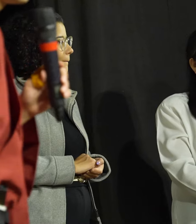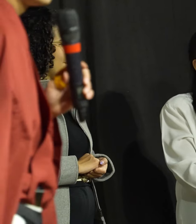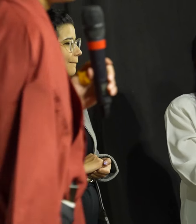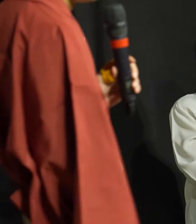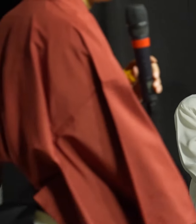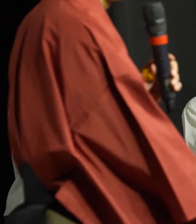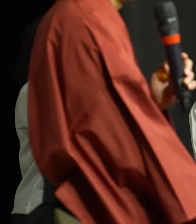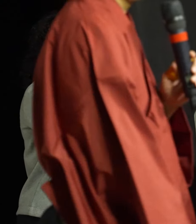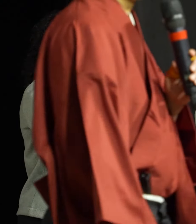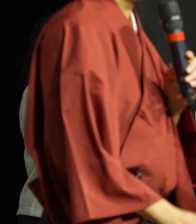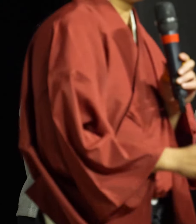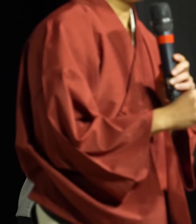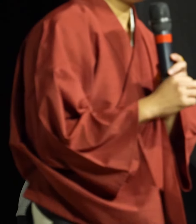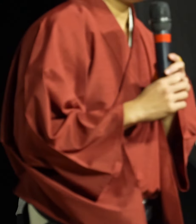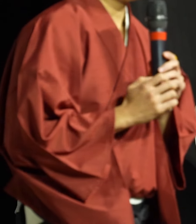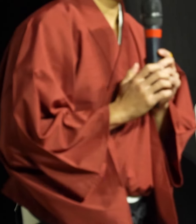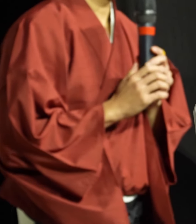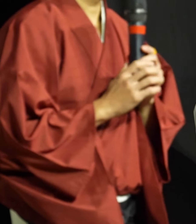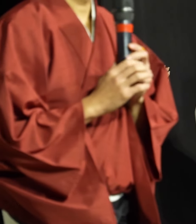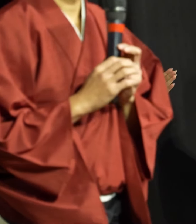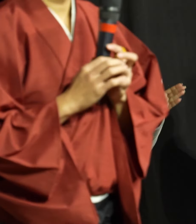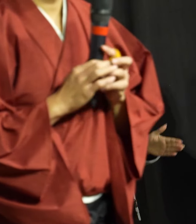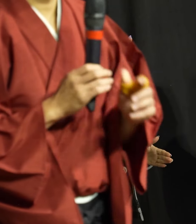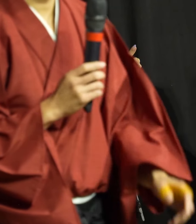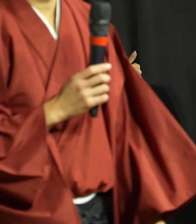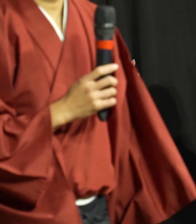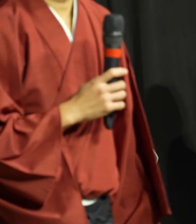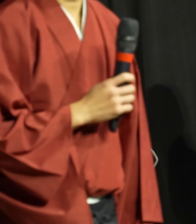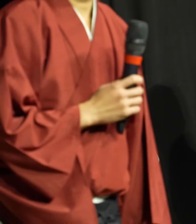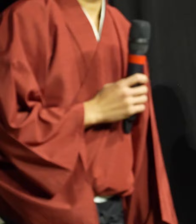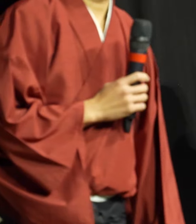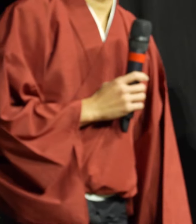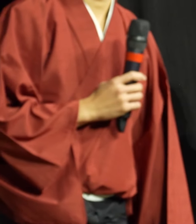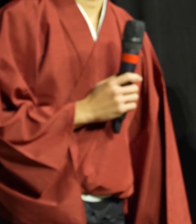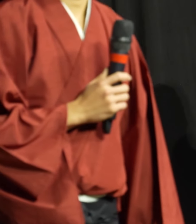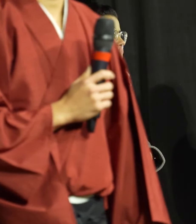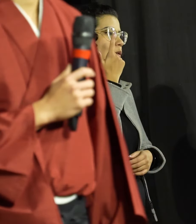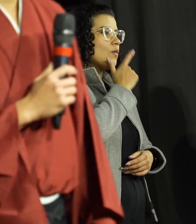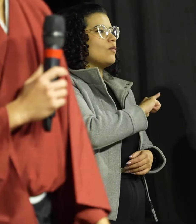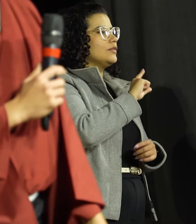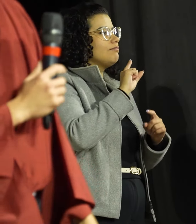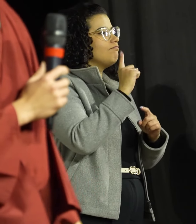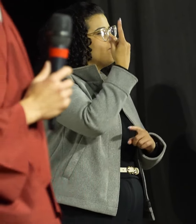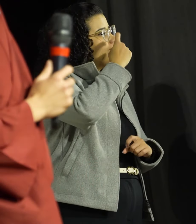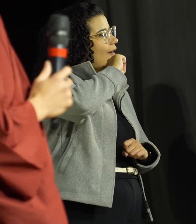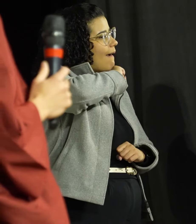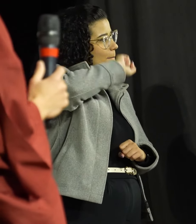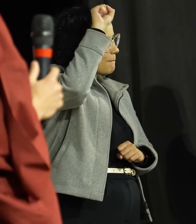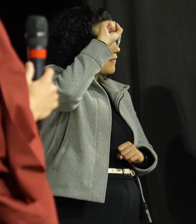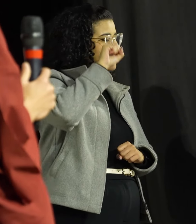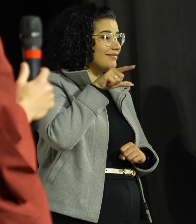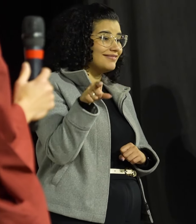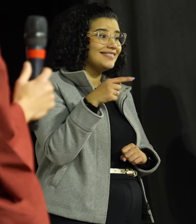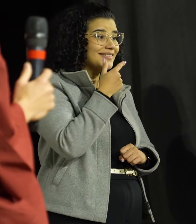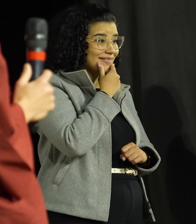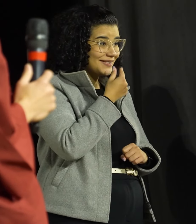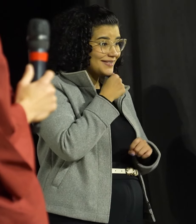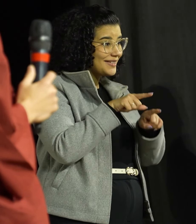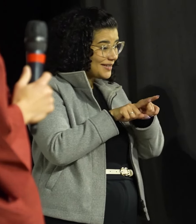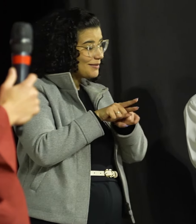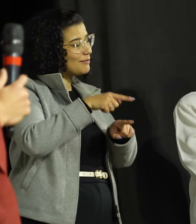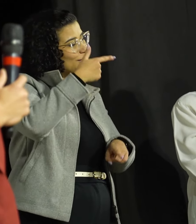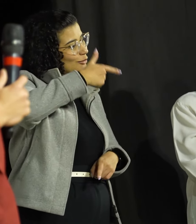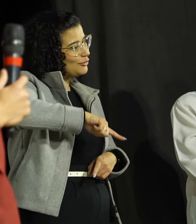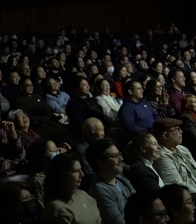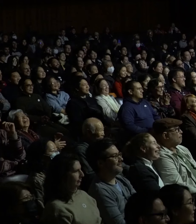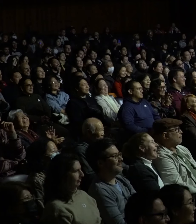No ano seguinte, pela primeira vez, uma mulher conseguiu se consagrar campeã e o meu irmão novamente